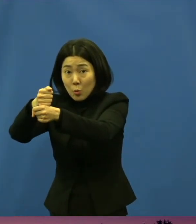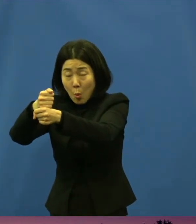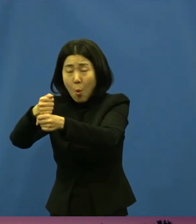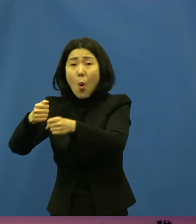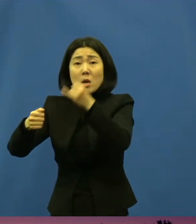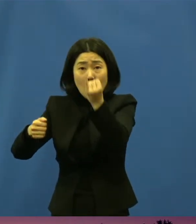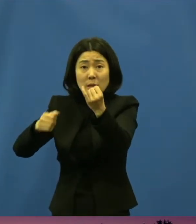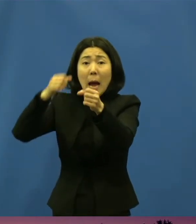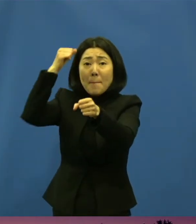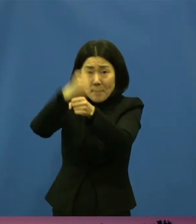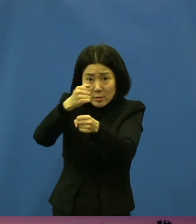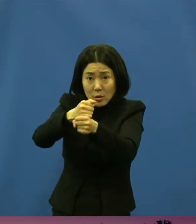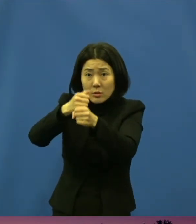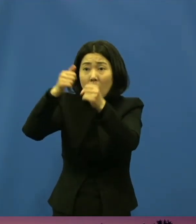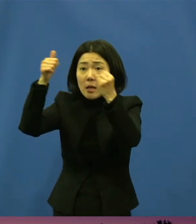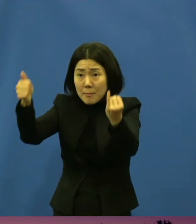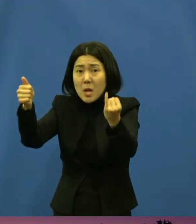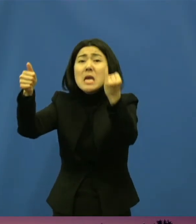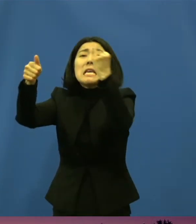만나서 가정을 이루는 거예요.